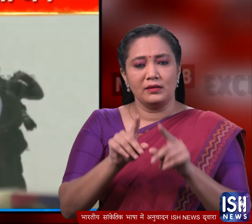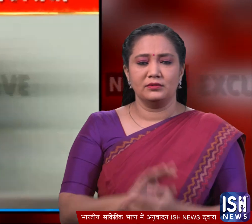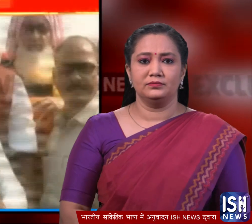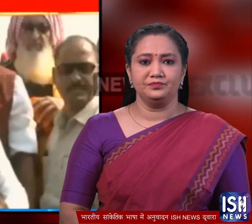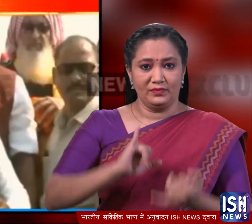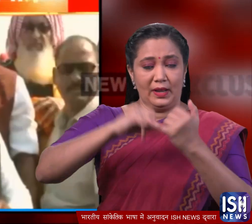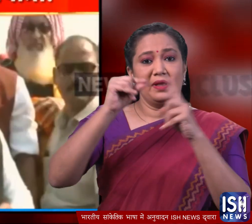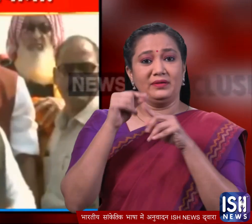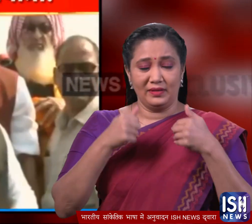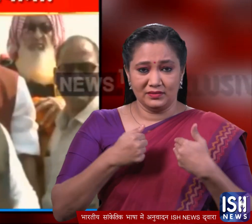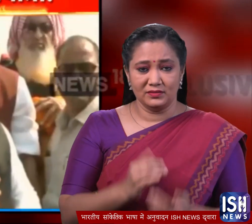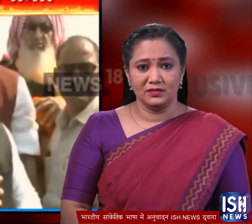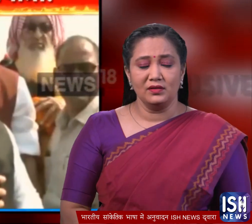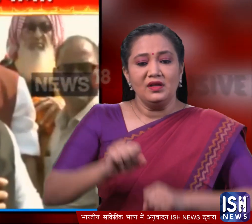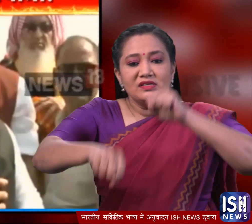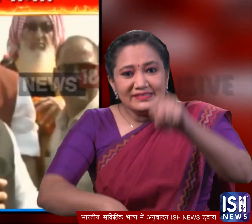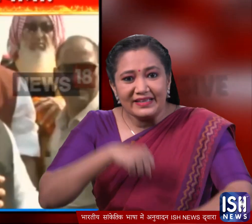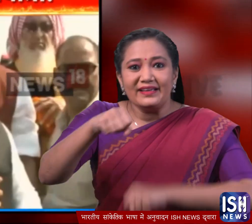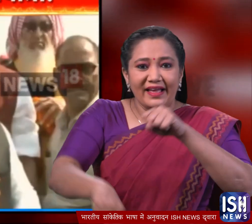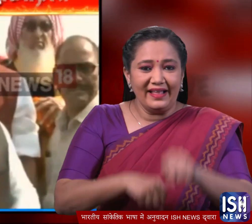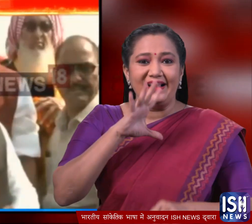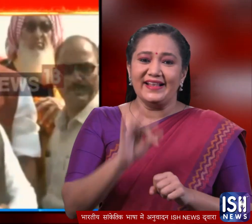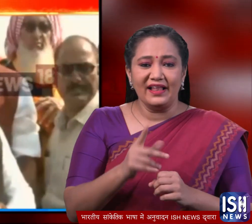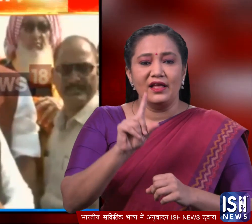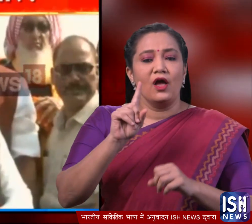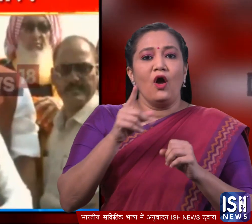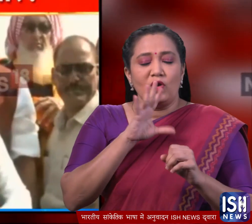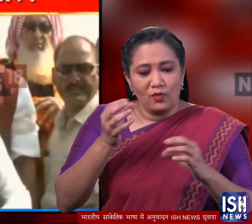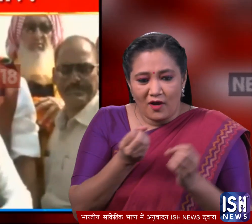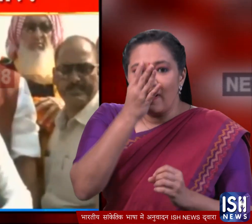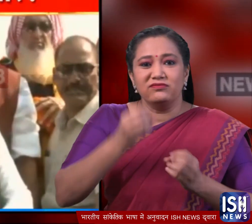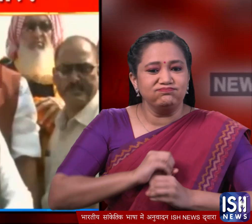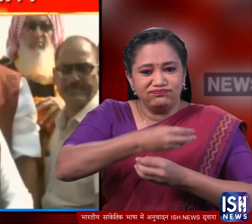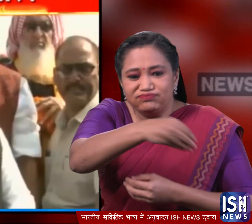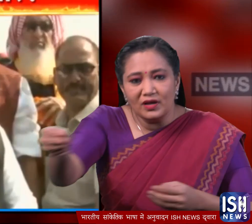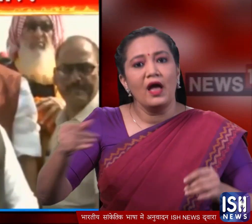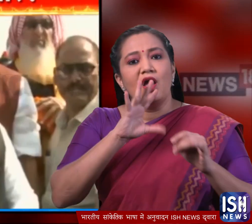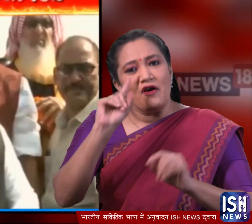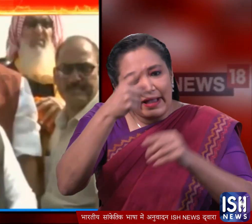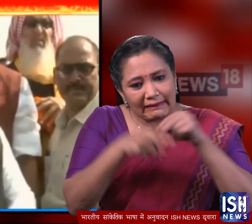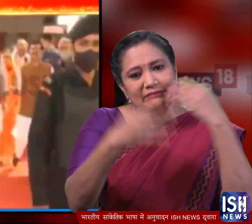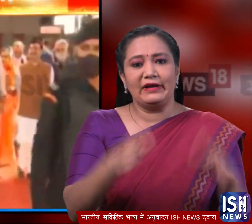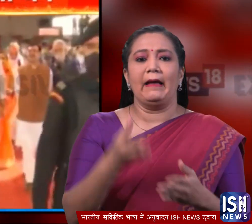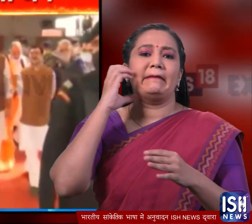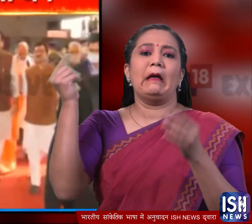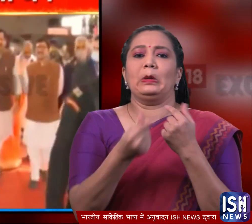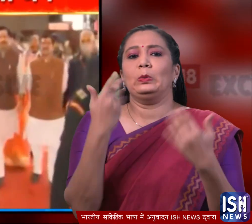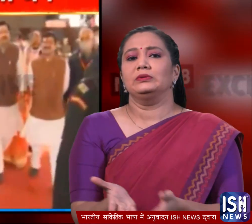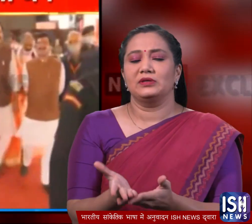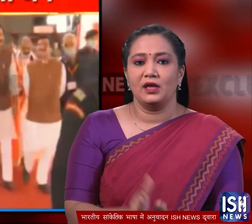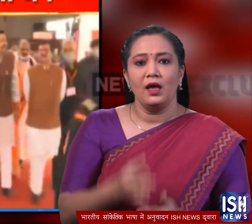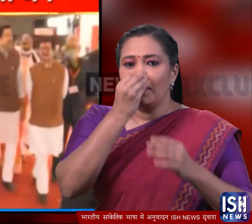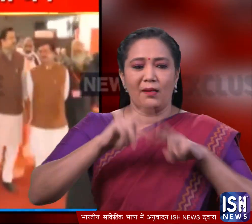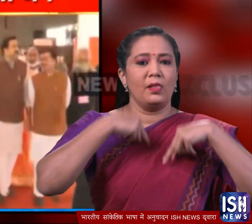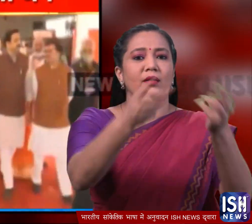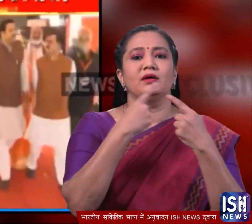छेड़ दिया। समाजवादियों ने साइकिल चला करके फूल की वर्षा कर करके उद्घाटन पहले से ही कर दिया है, जिसका जवाब देने